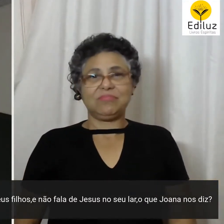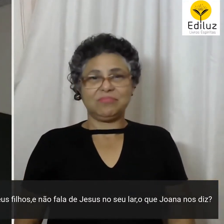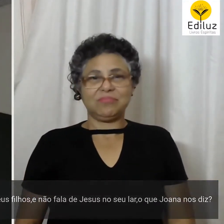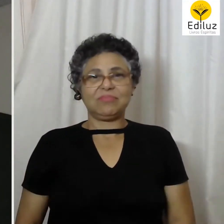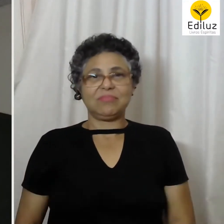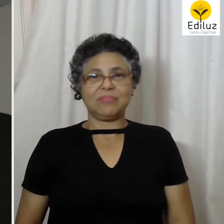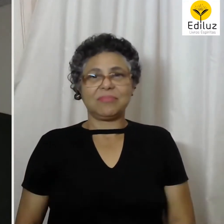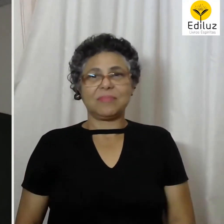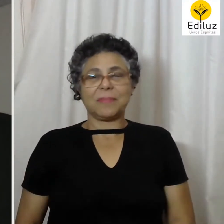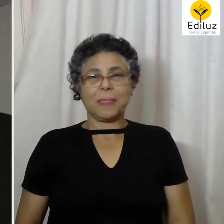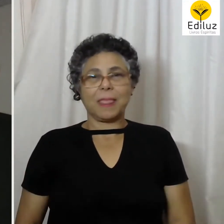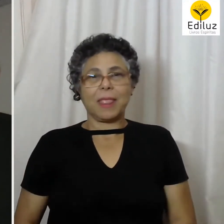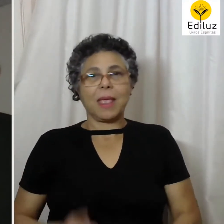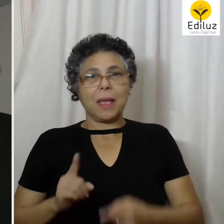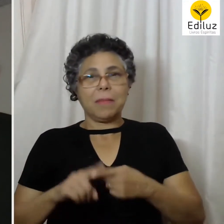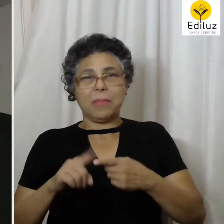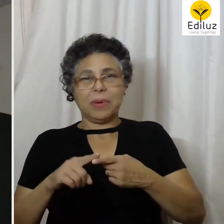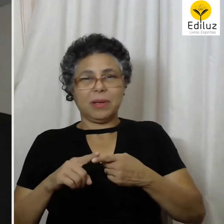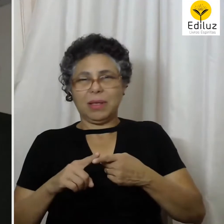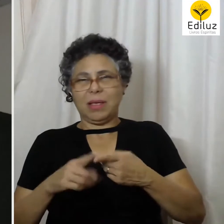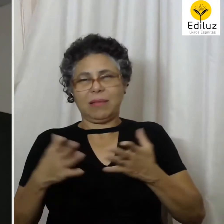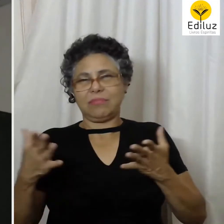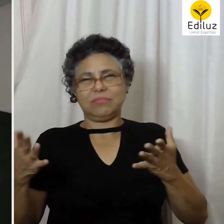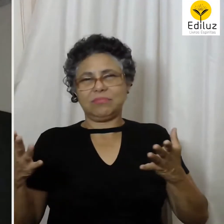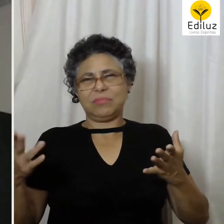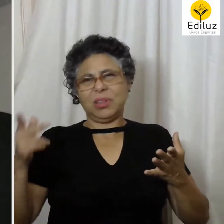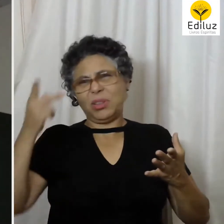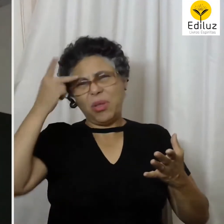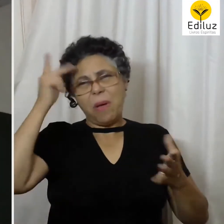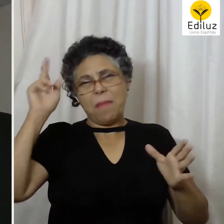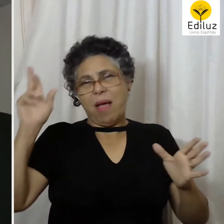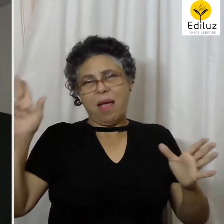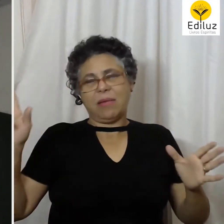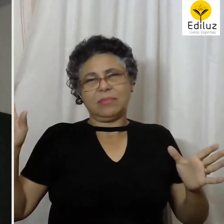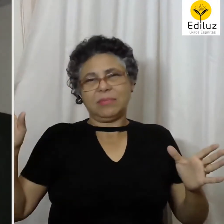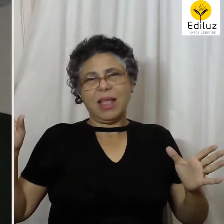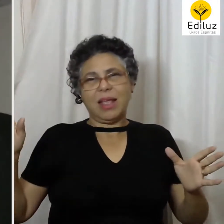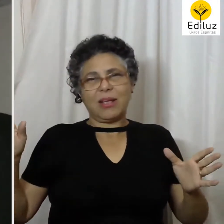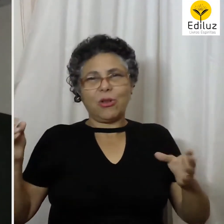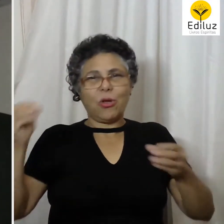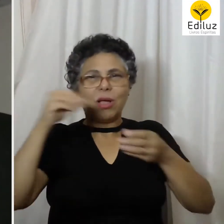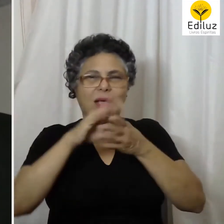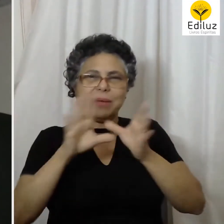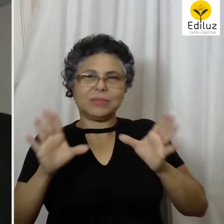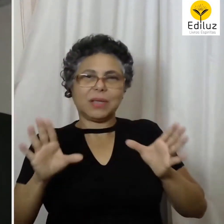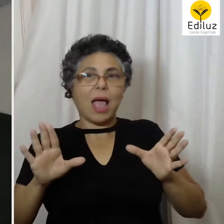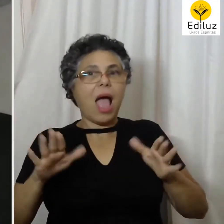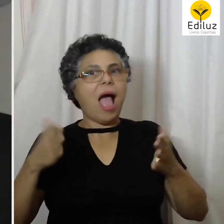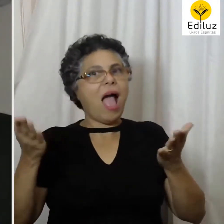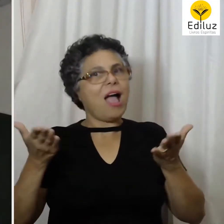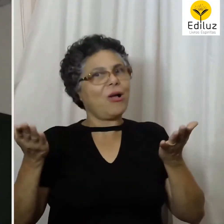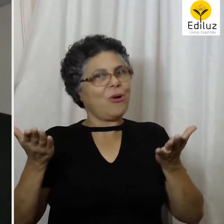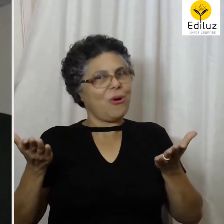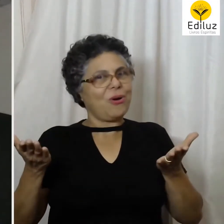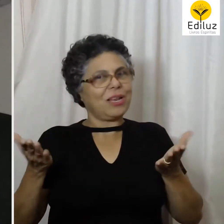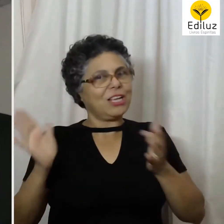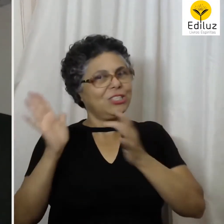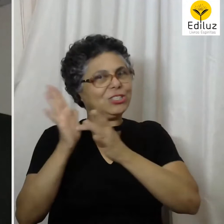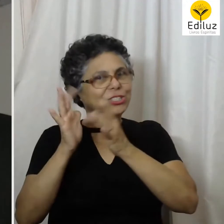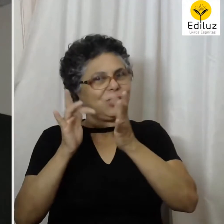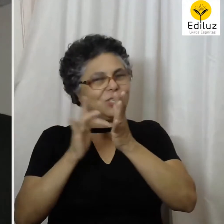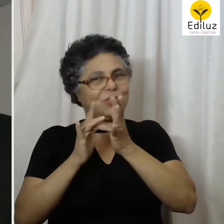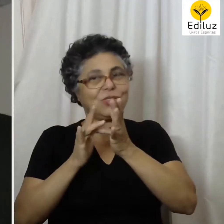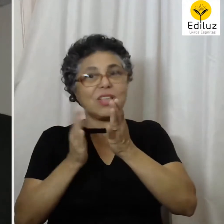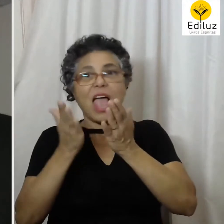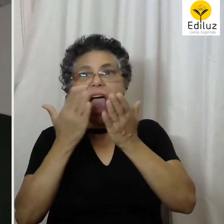entendido aqui as condições normais de temperatura e pressão, nas dispensas, né? Agora, Jesus,